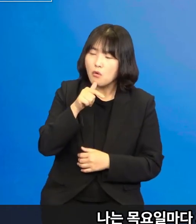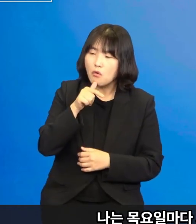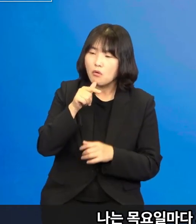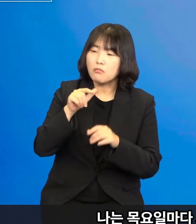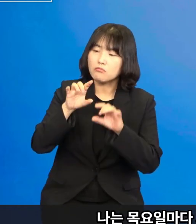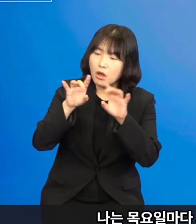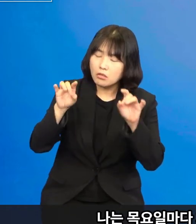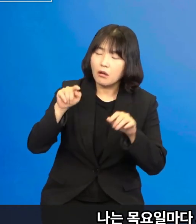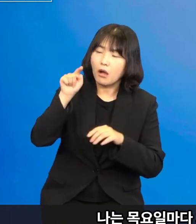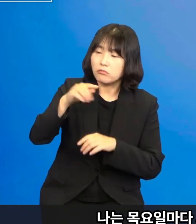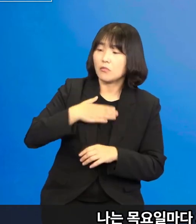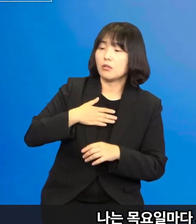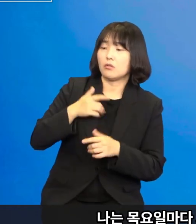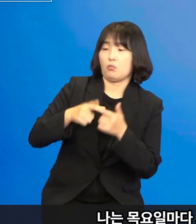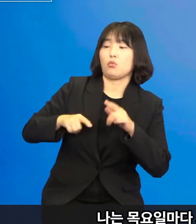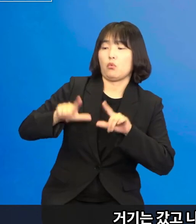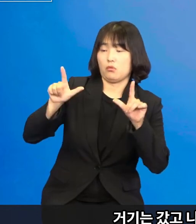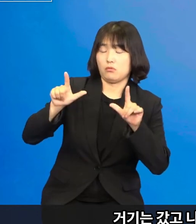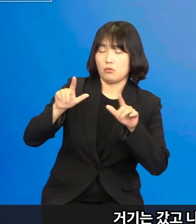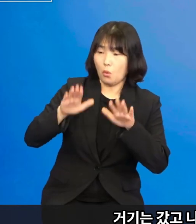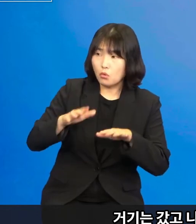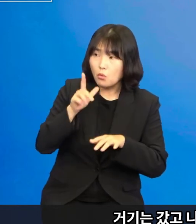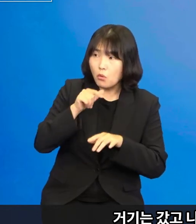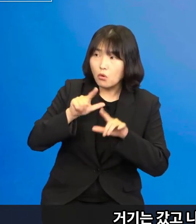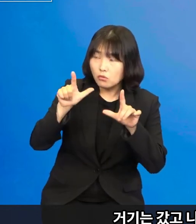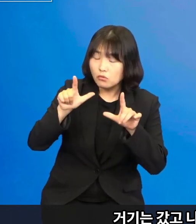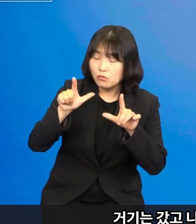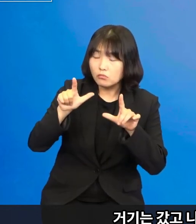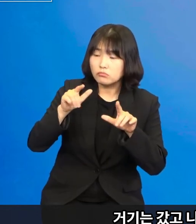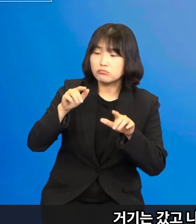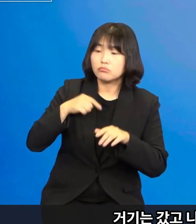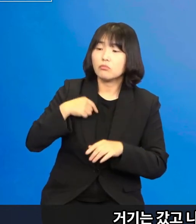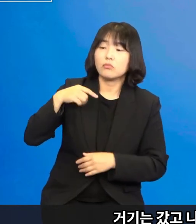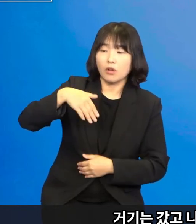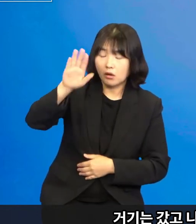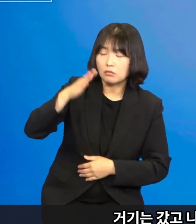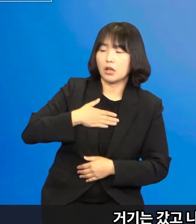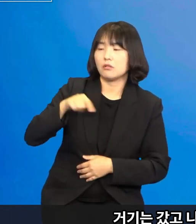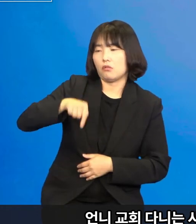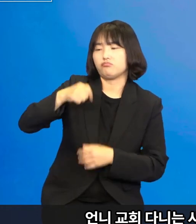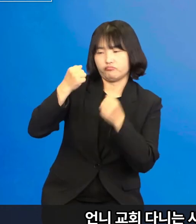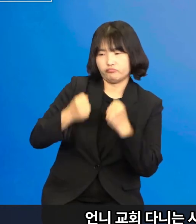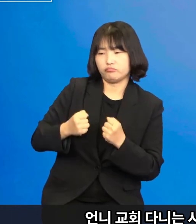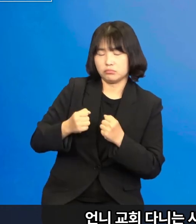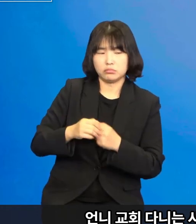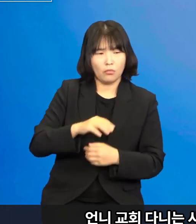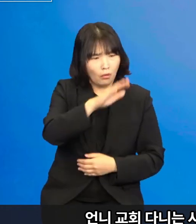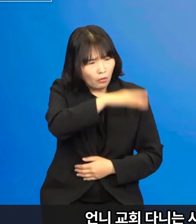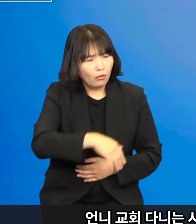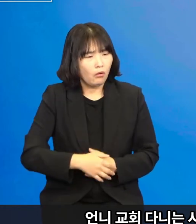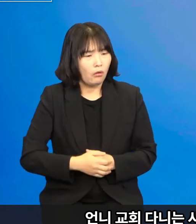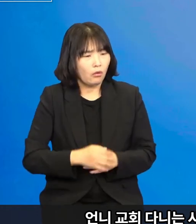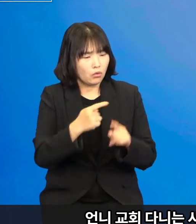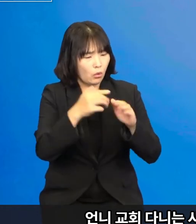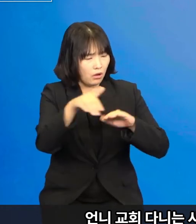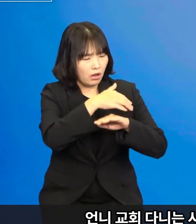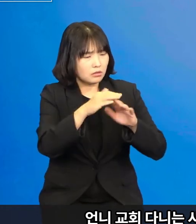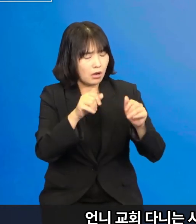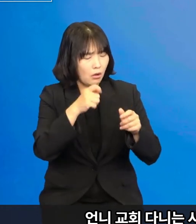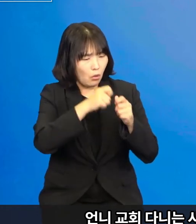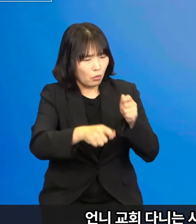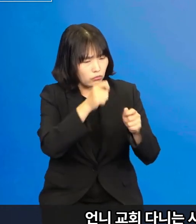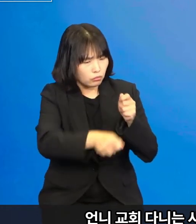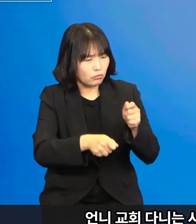나는 목요일마다 가는데 오늘 월요일이니까 거기는 갔고 나는 여기서 사우나 온 거야. 언니, 교회 다니는 사람은 고스톱 치면